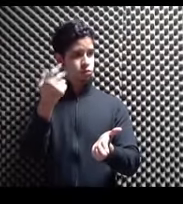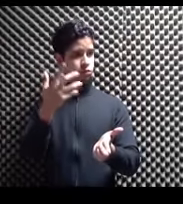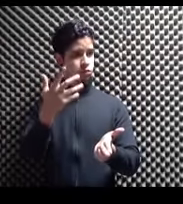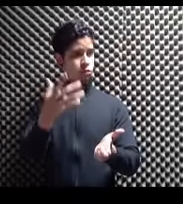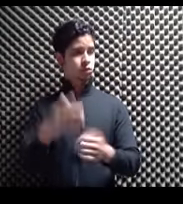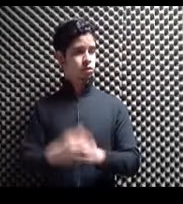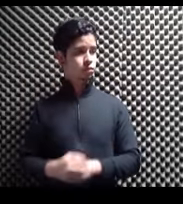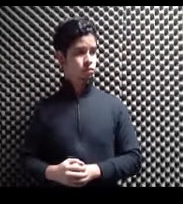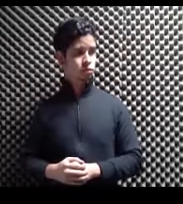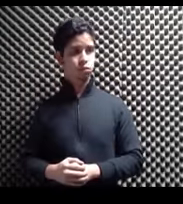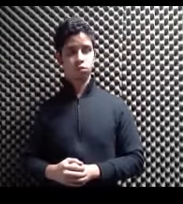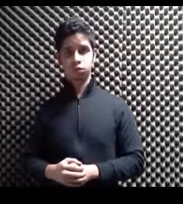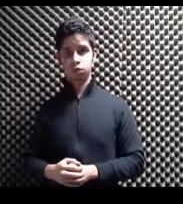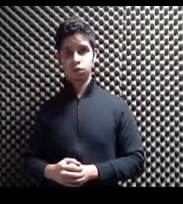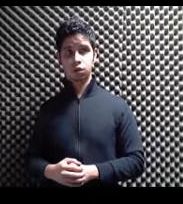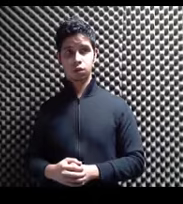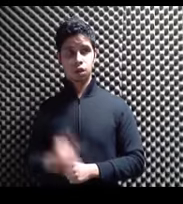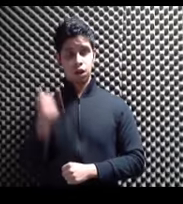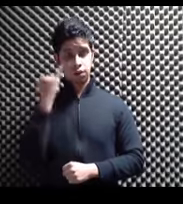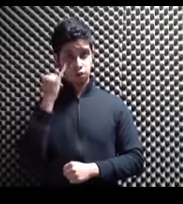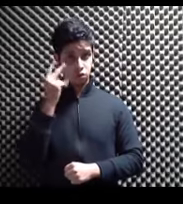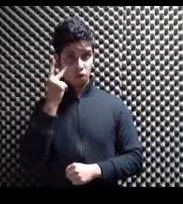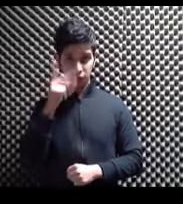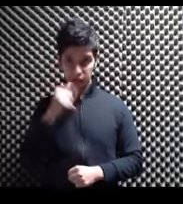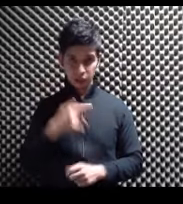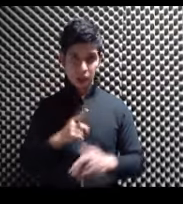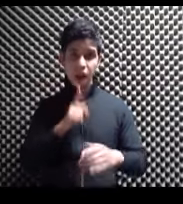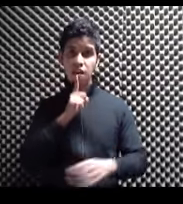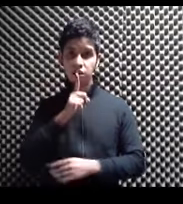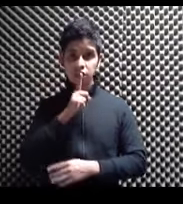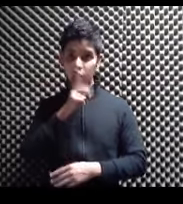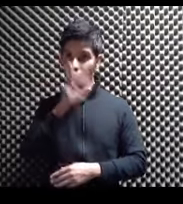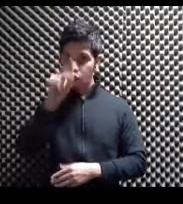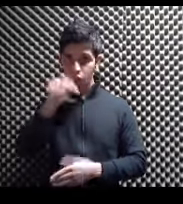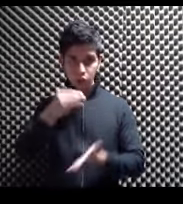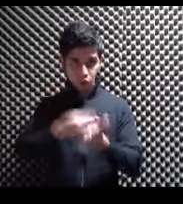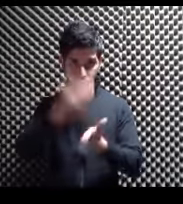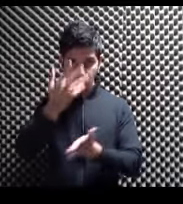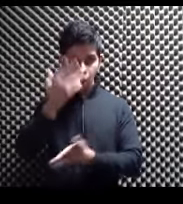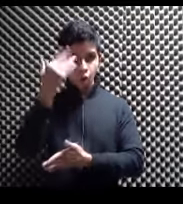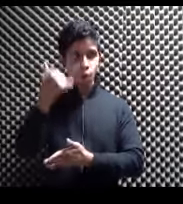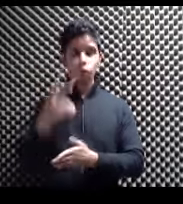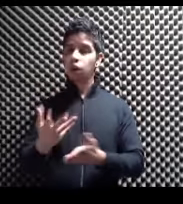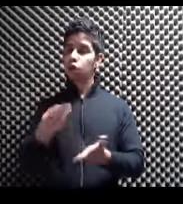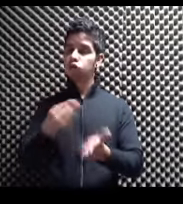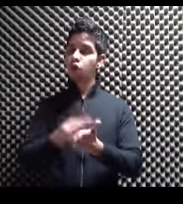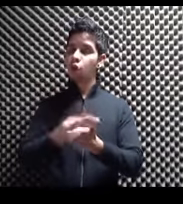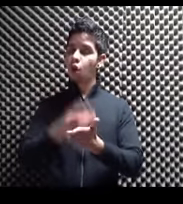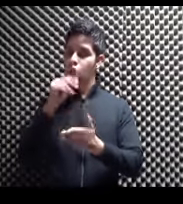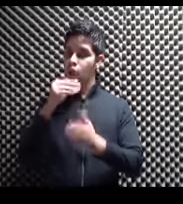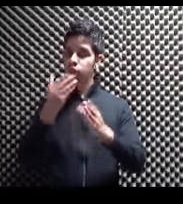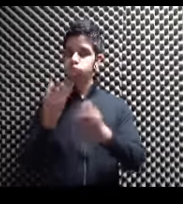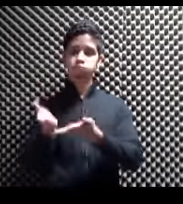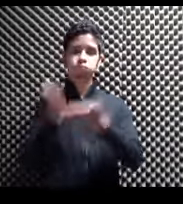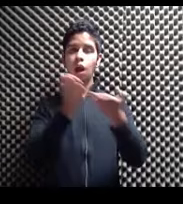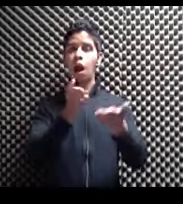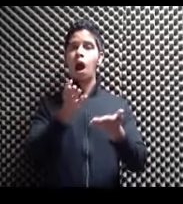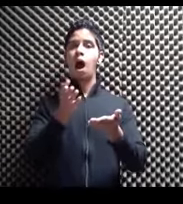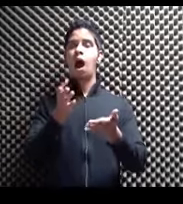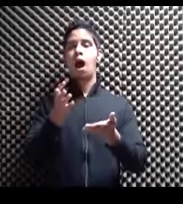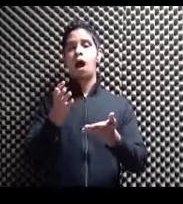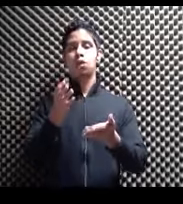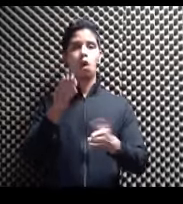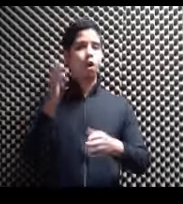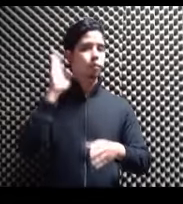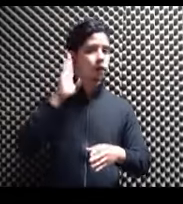es la original, no la compré. No la compré porque los fondos no van a ir destinados a donde tienen que llegar. A ver, si no era. Diga no a